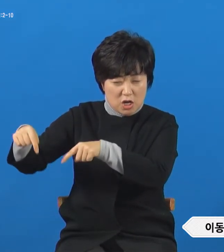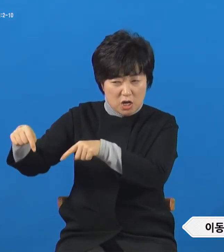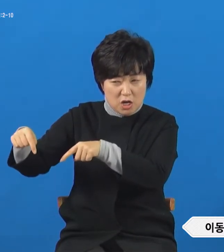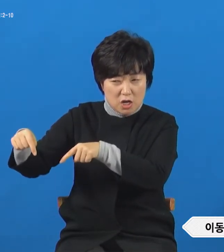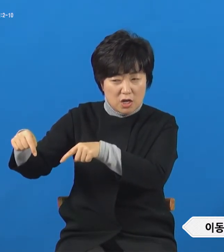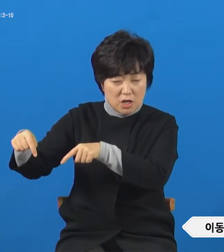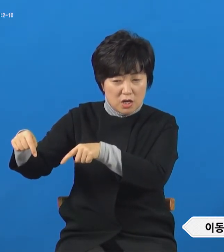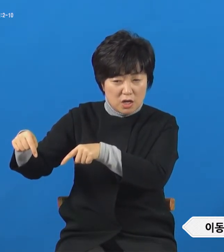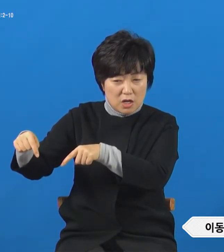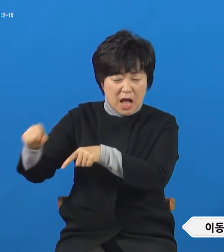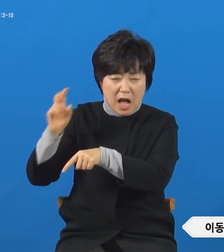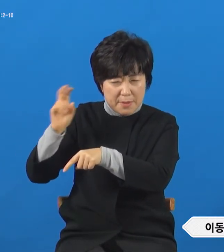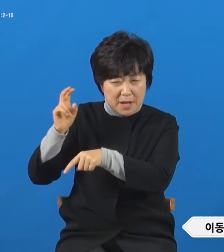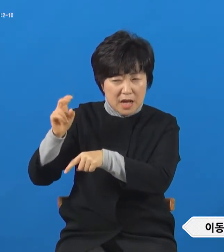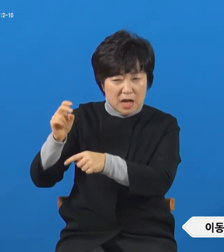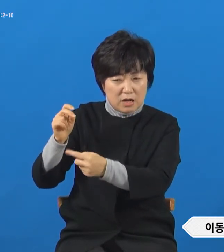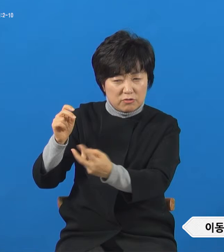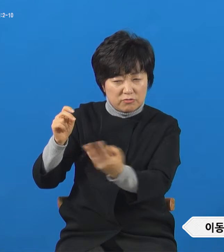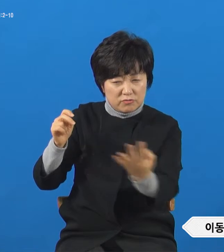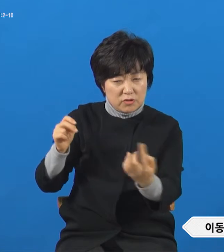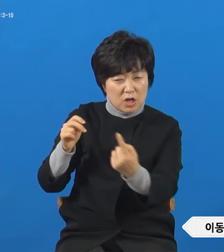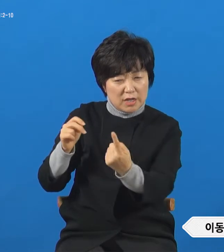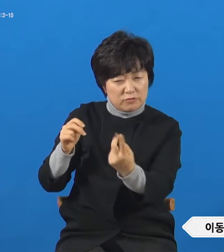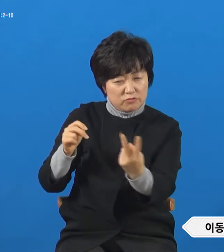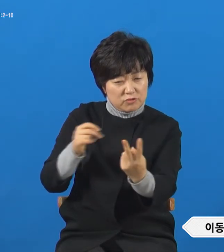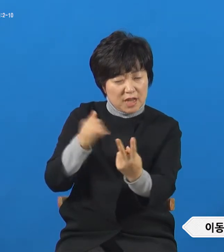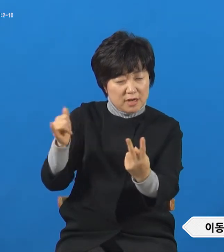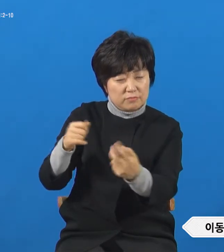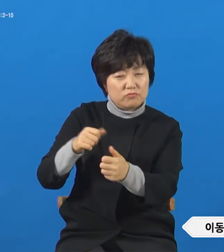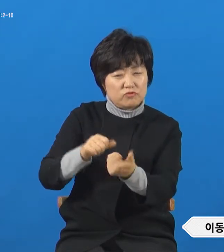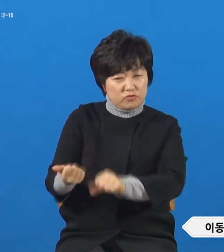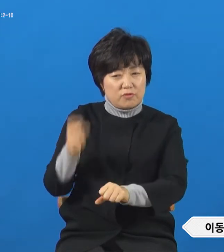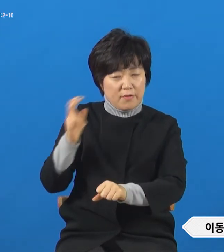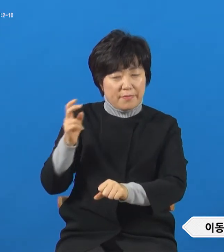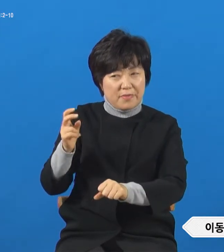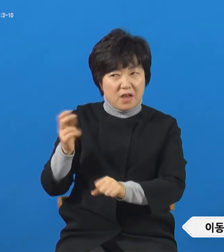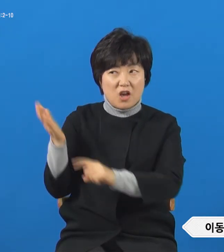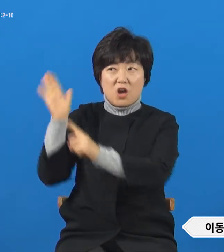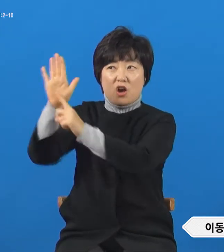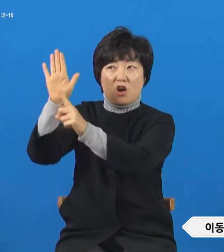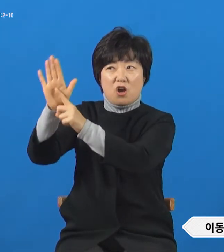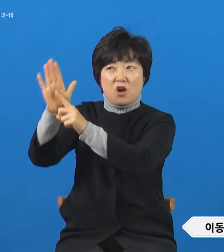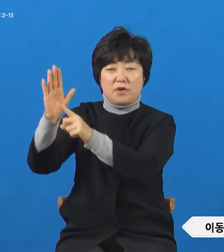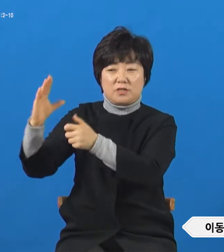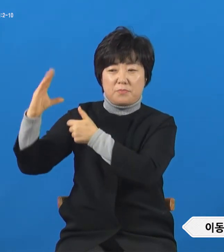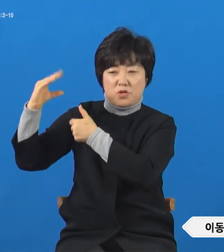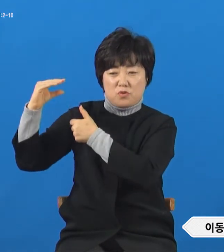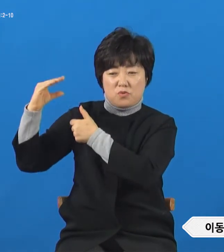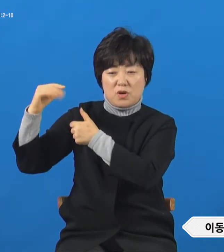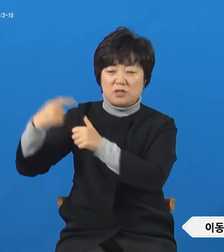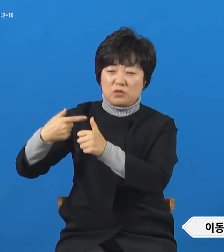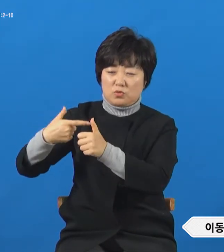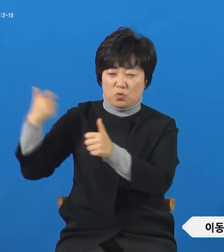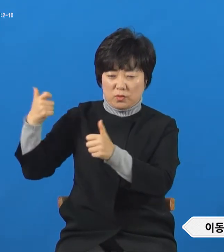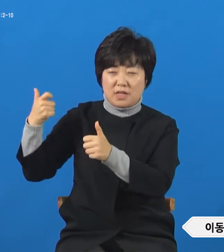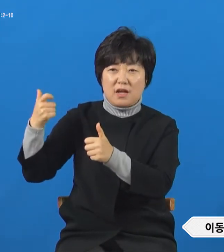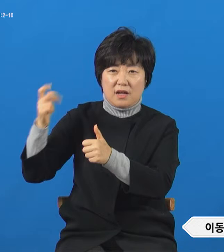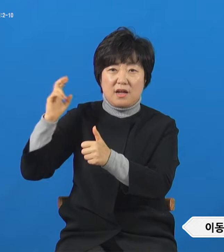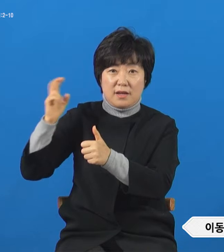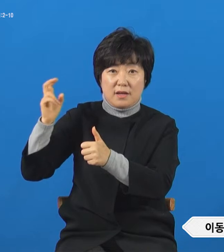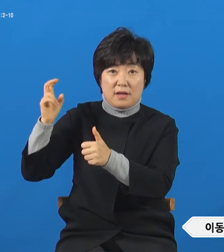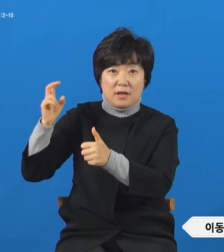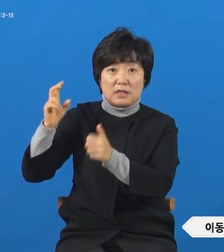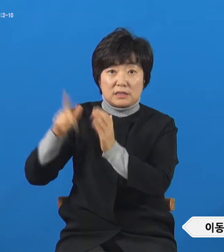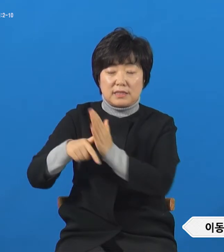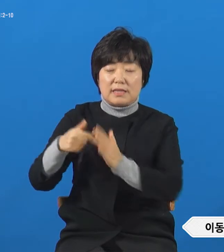위해서 우리 중에 한두 사람을 죽일지 모르겠습니다. 아마도 선전 효과를 위해 비디오를 찍으며 총살을 할